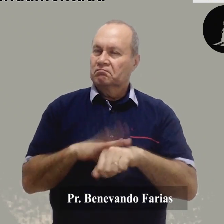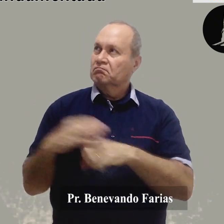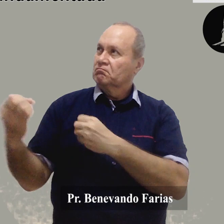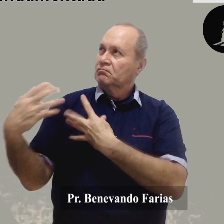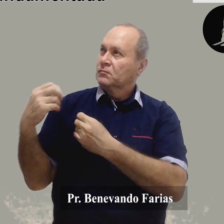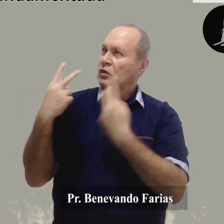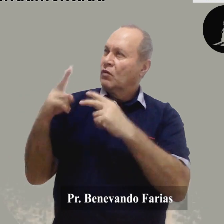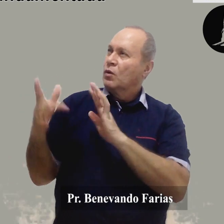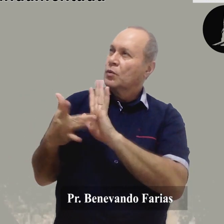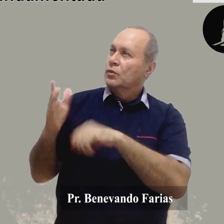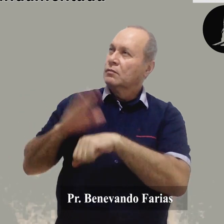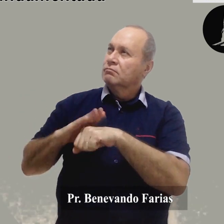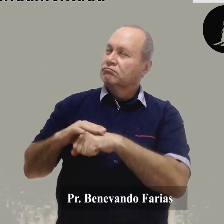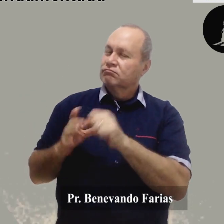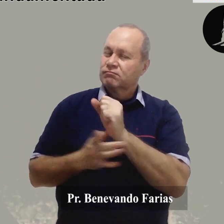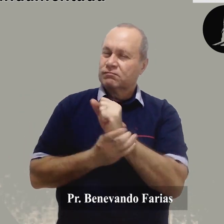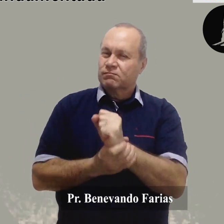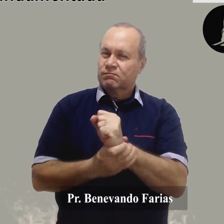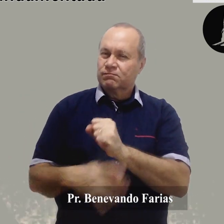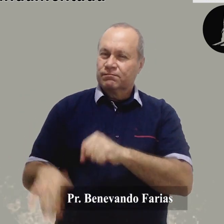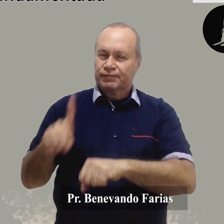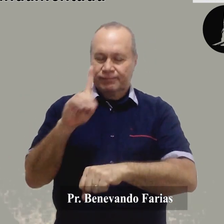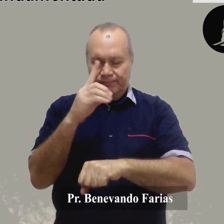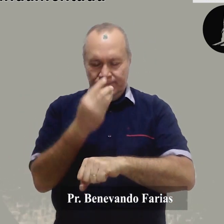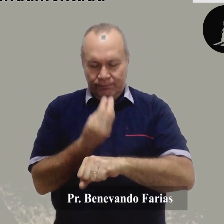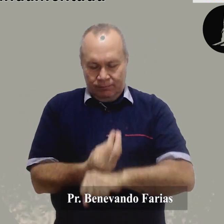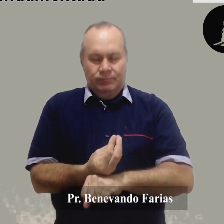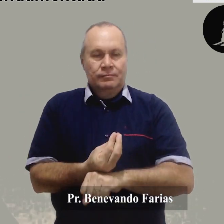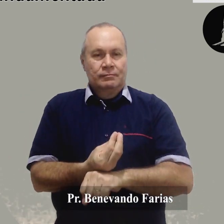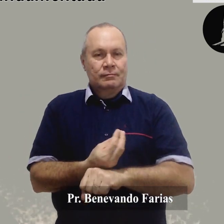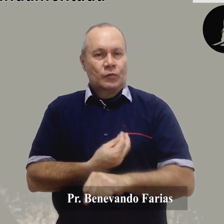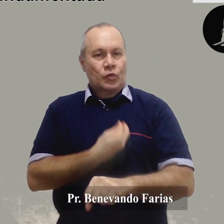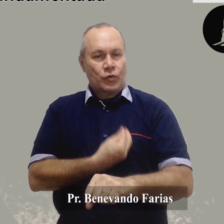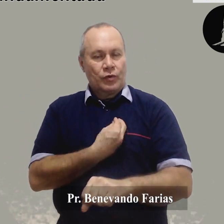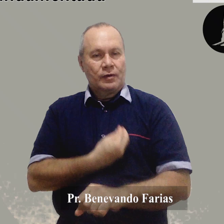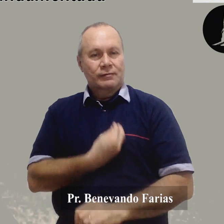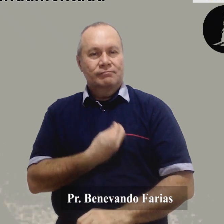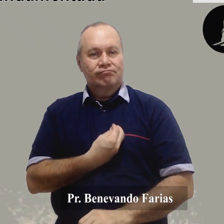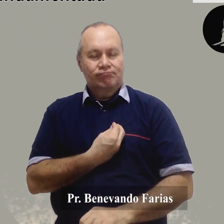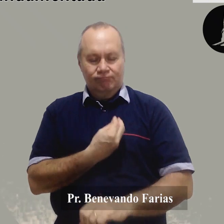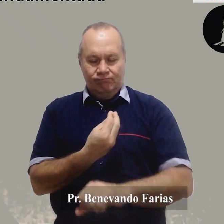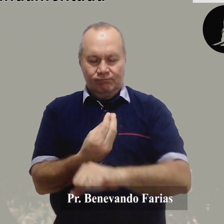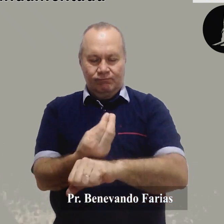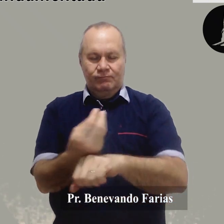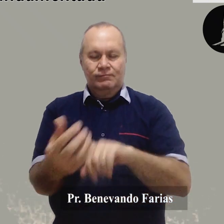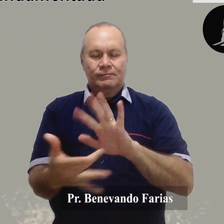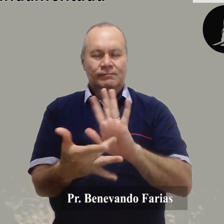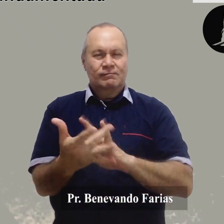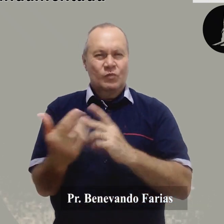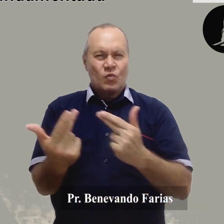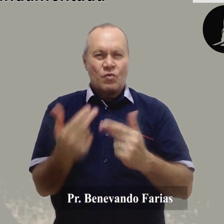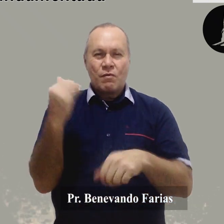sobre a palavra de Jesus, que é a rocha. Precisamos edificar as nossas vidas sobre o valor de